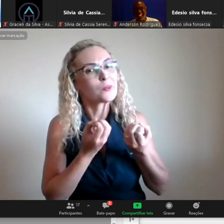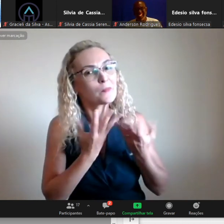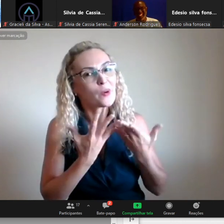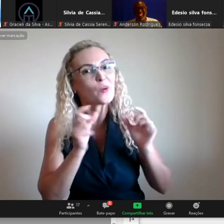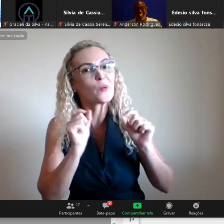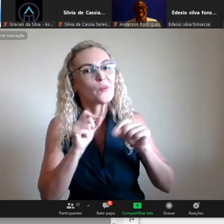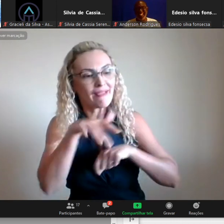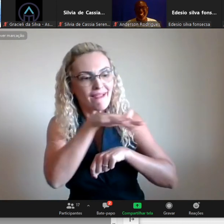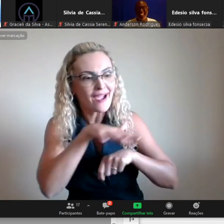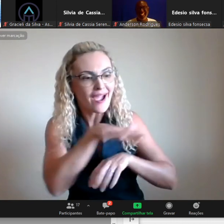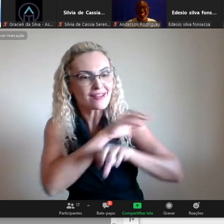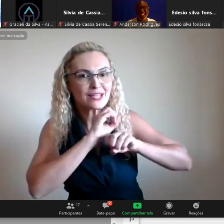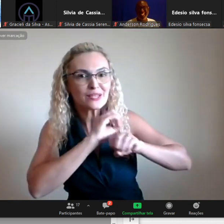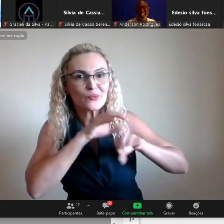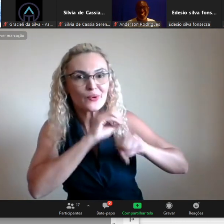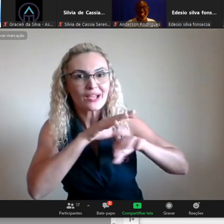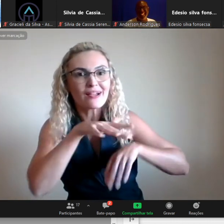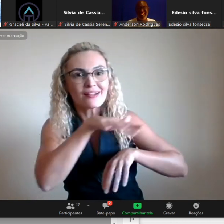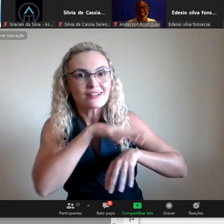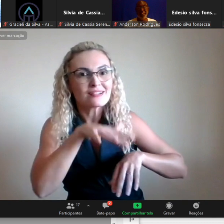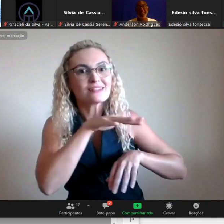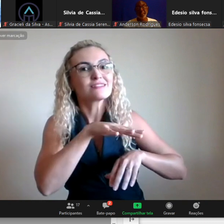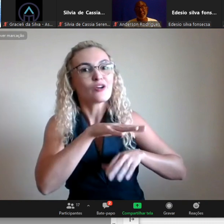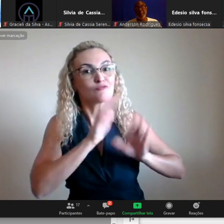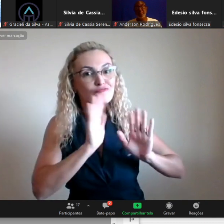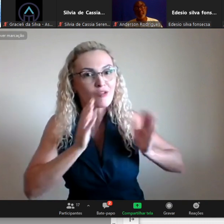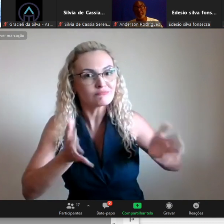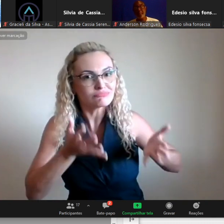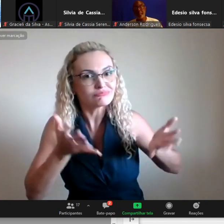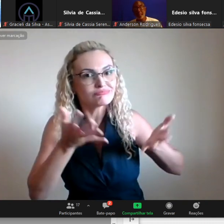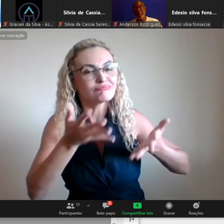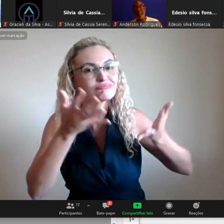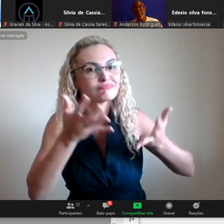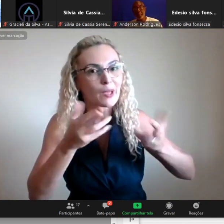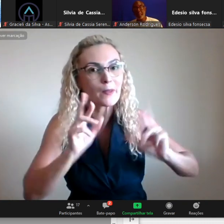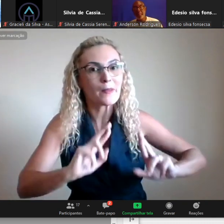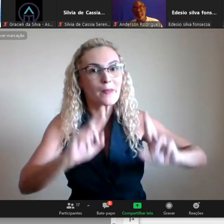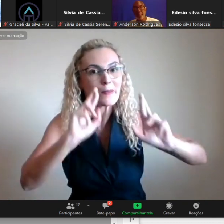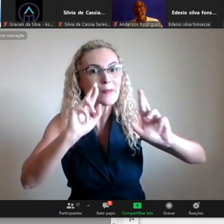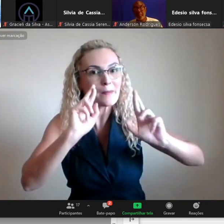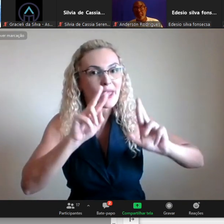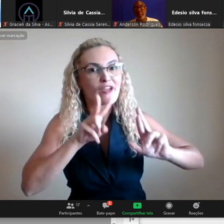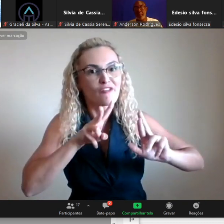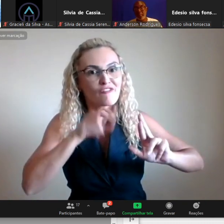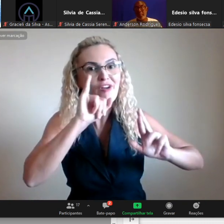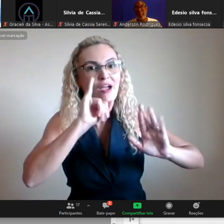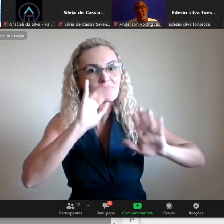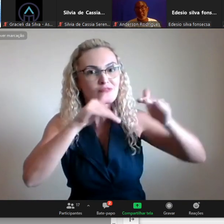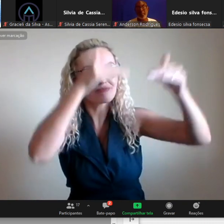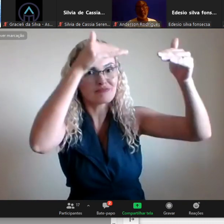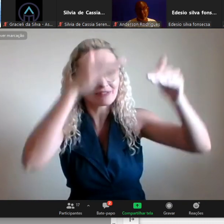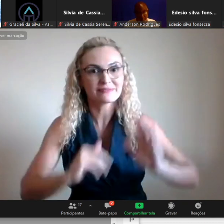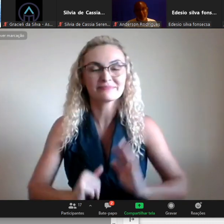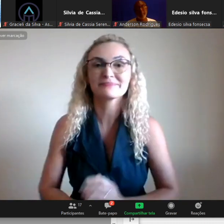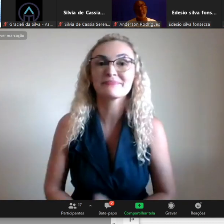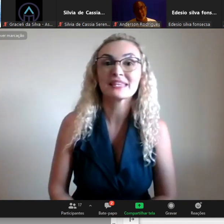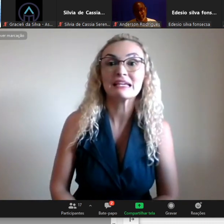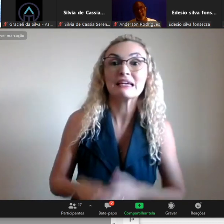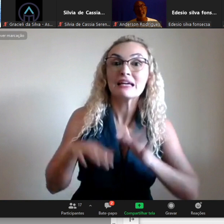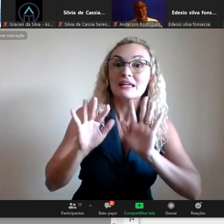pediu desculpas que ela precisou se ausentar. A gente tem a última sessão hoje do evento, que é a plenária